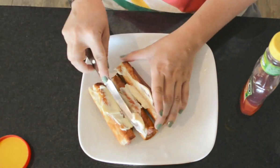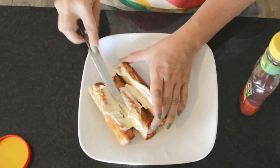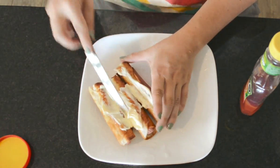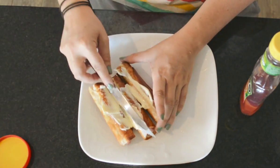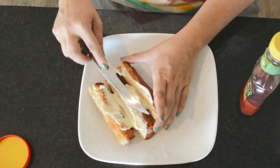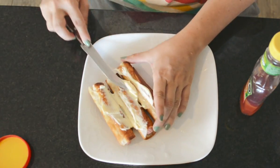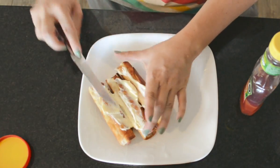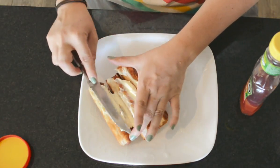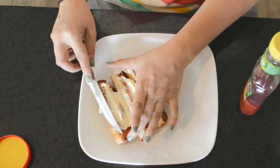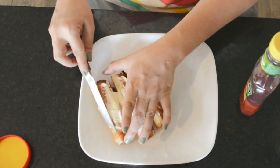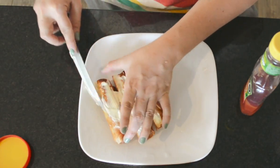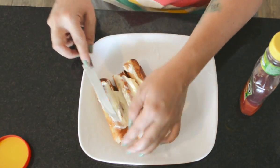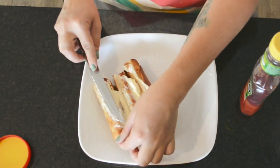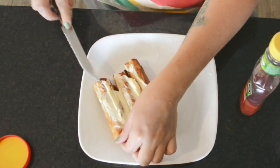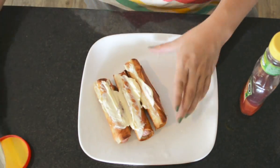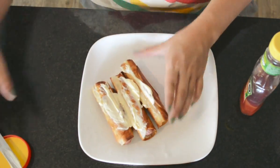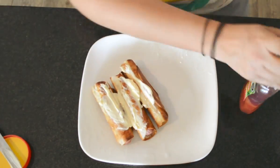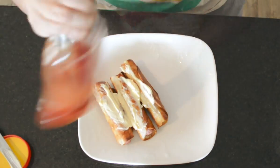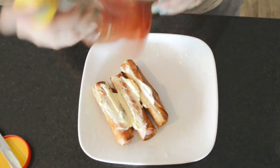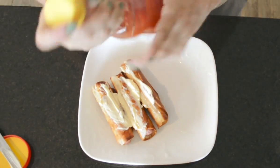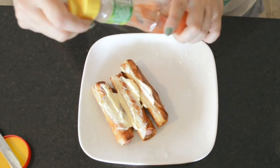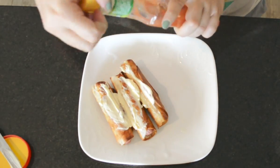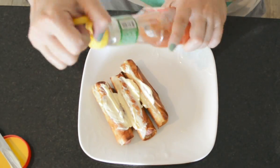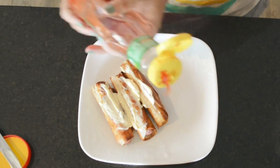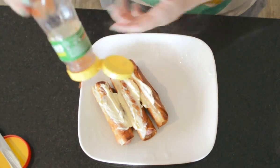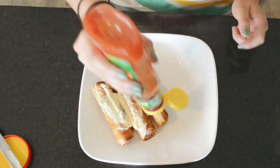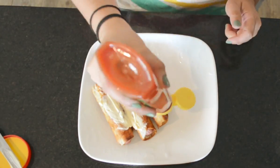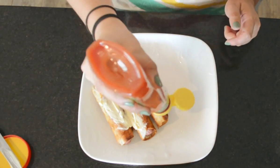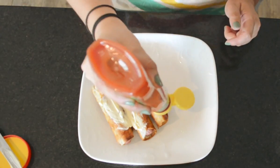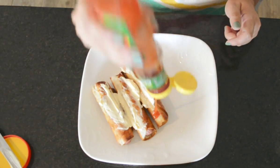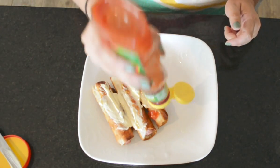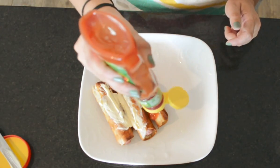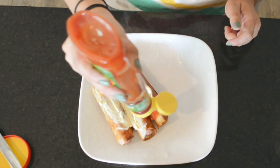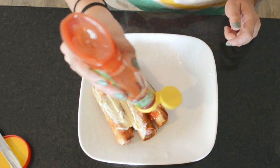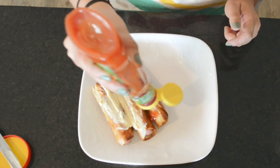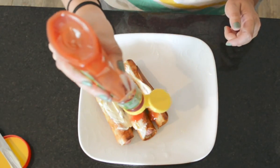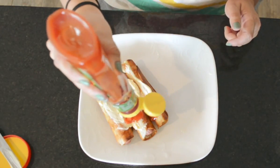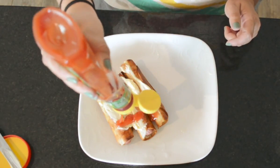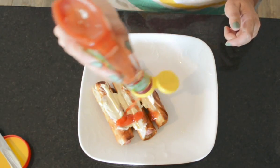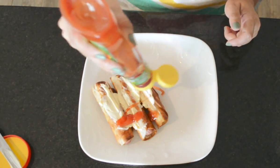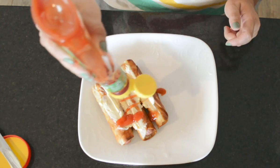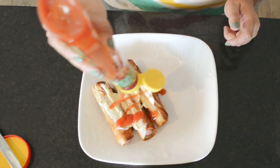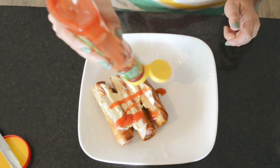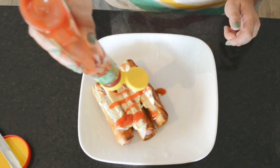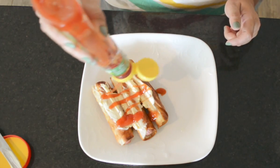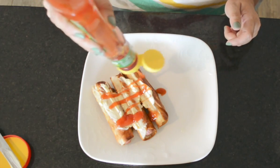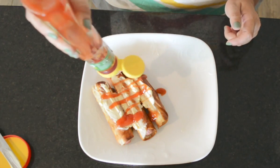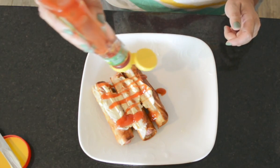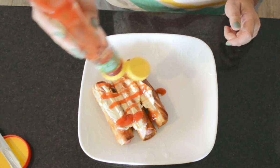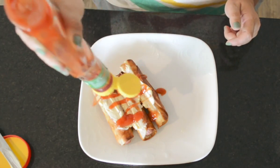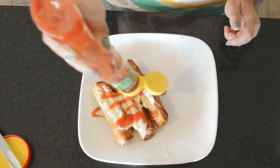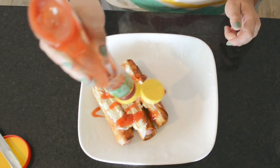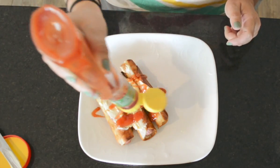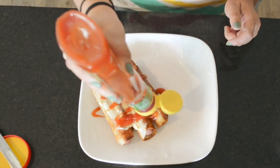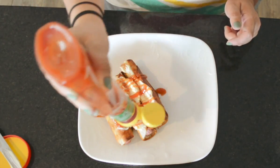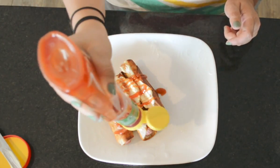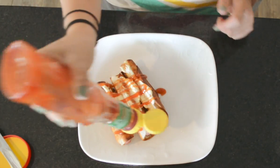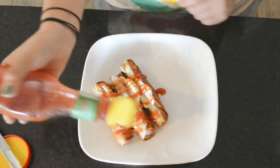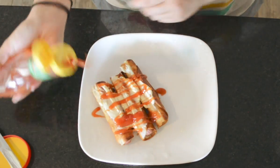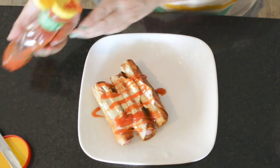poner bastante. Y después le voy a poner ketchup. También me gusta la ketchup, así es que le voy a poner bastante. Y